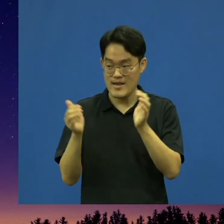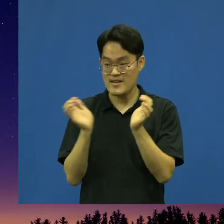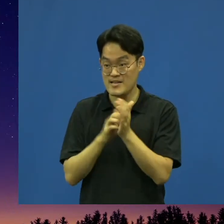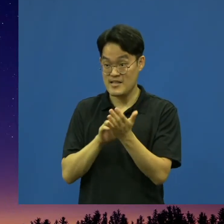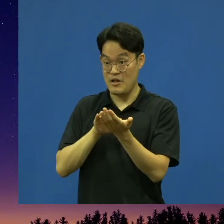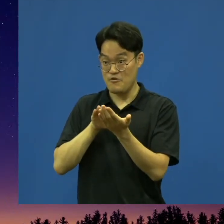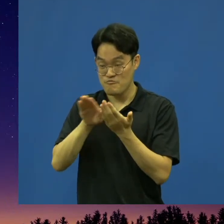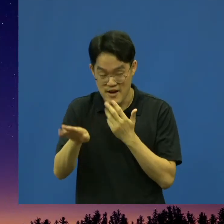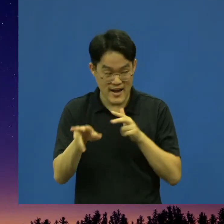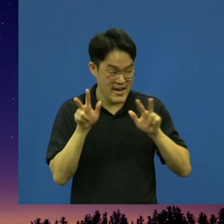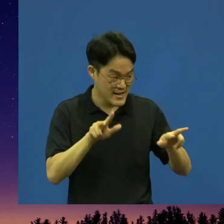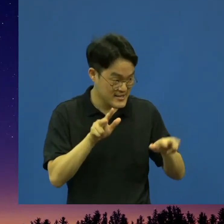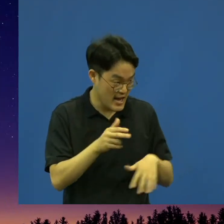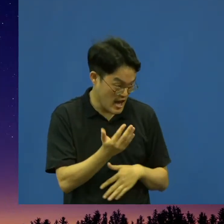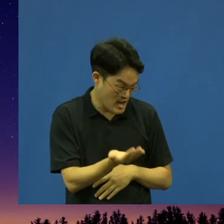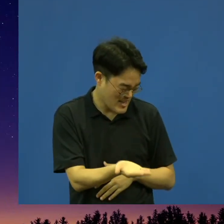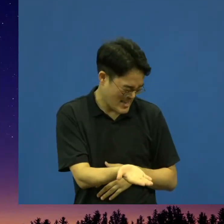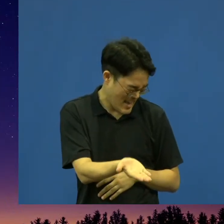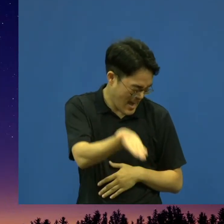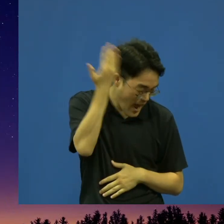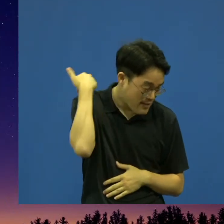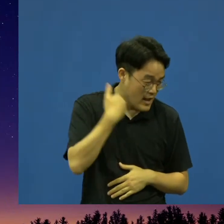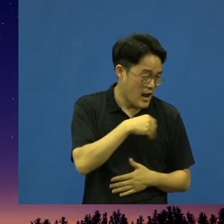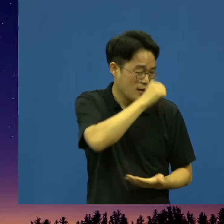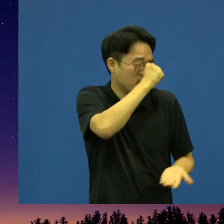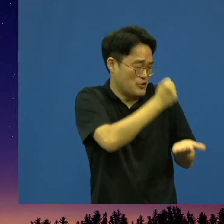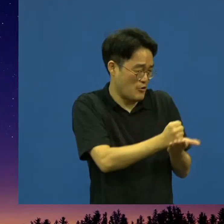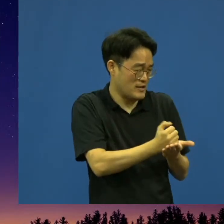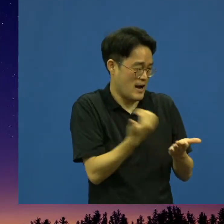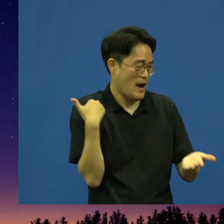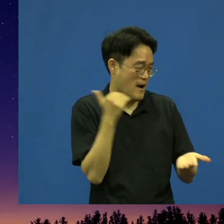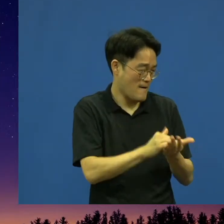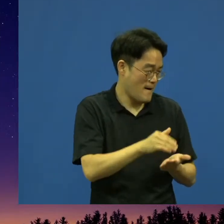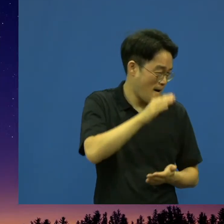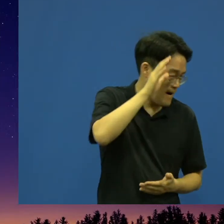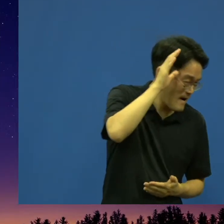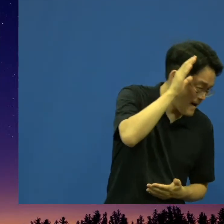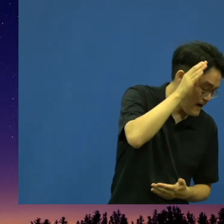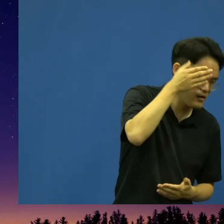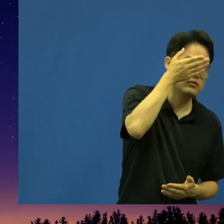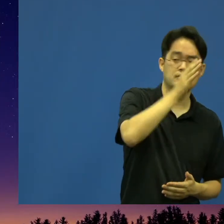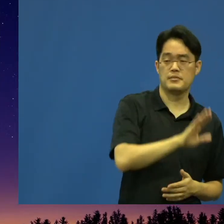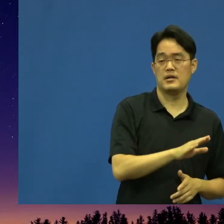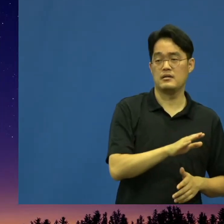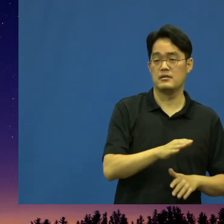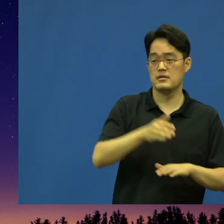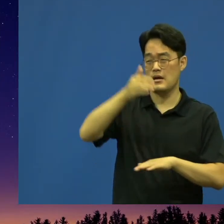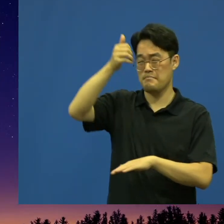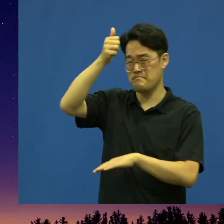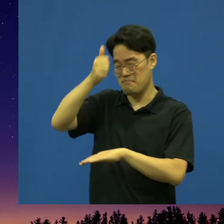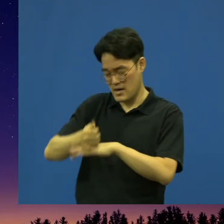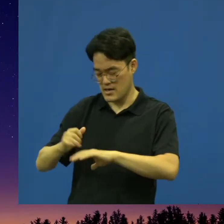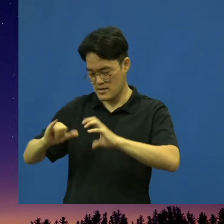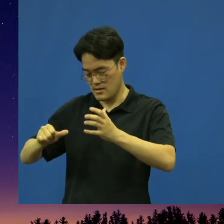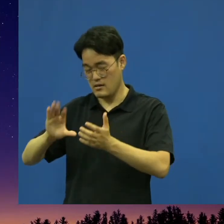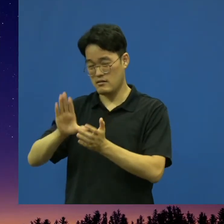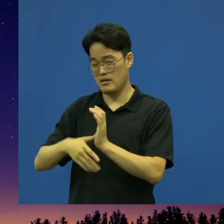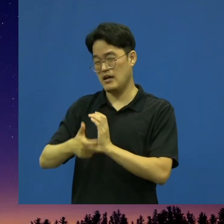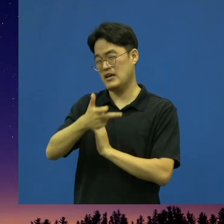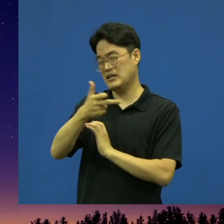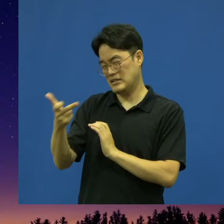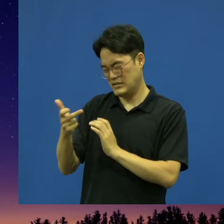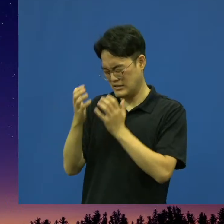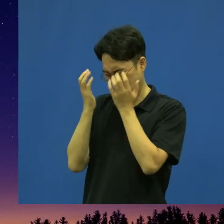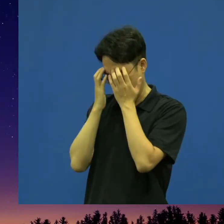일상생활이 복귀되는 날을 기대하지만 종말의 때에 큰 환난이